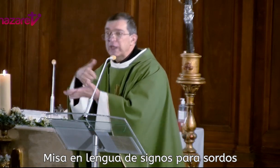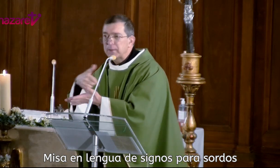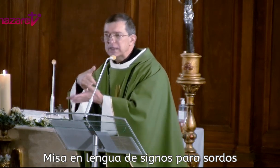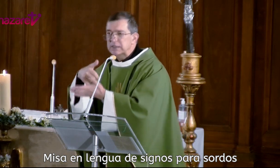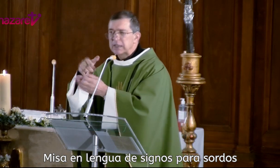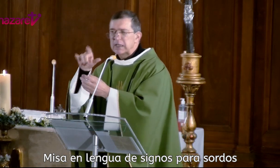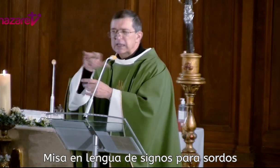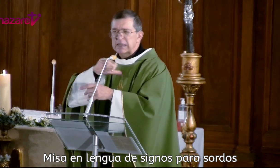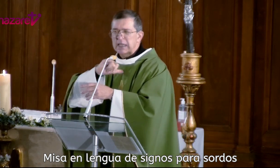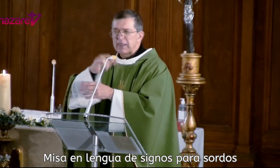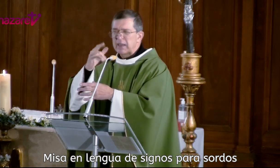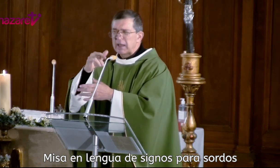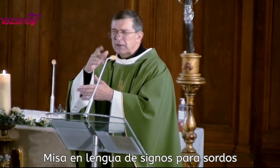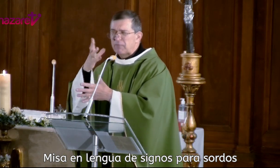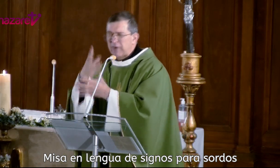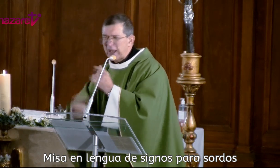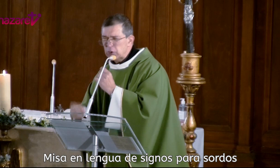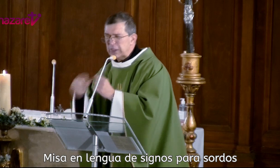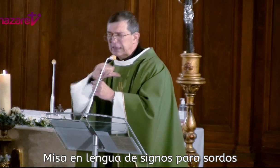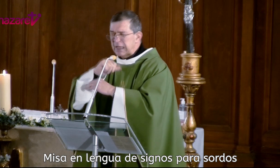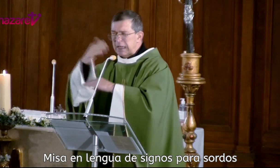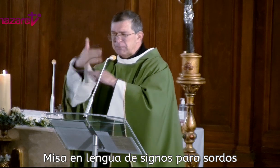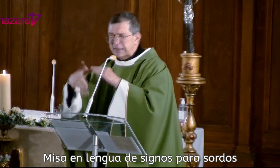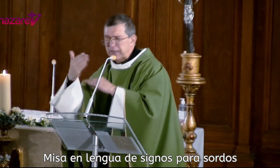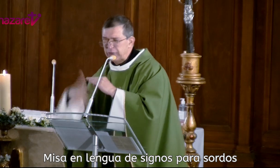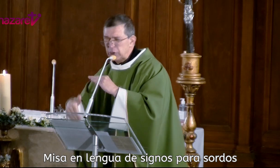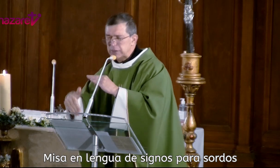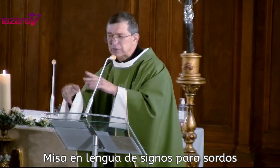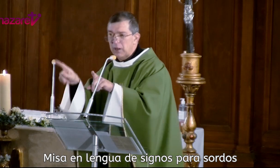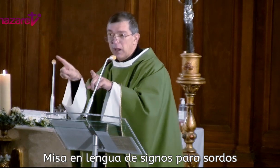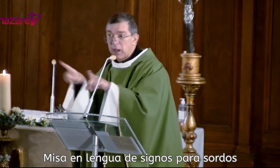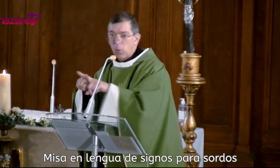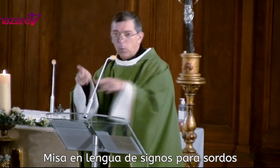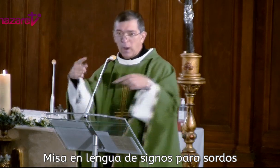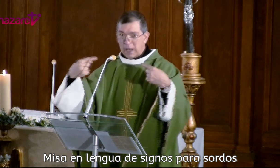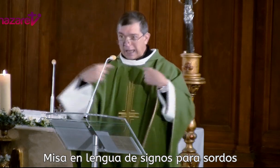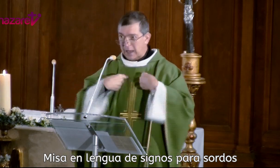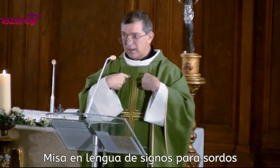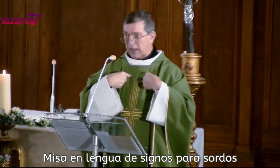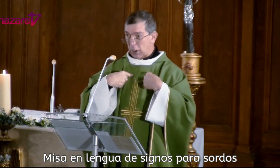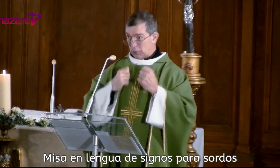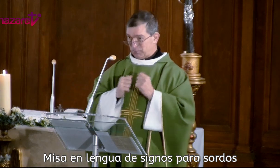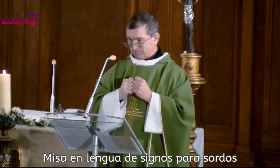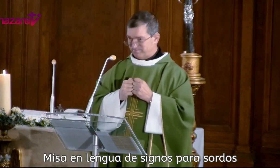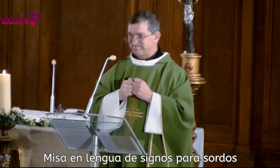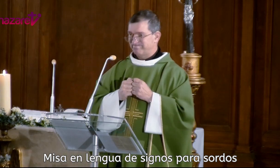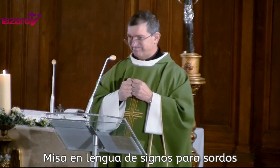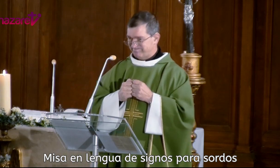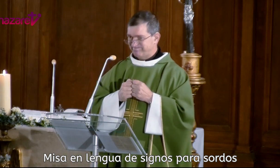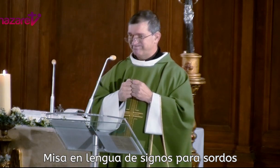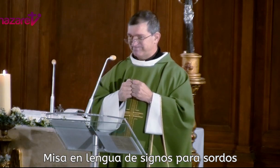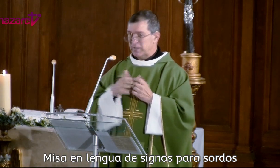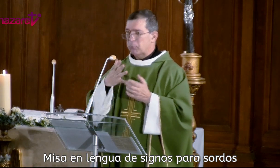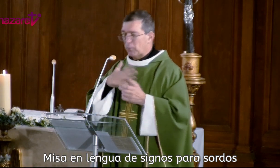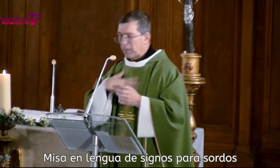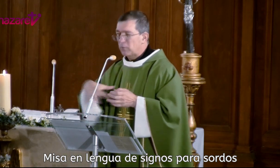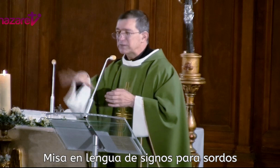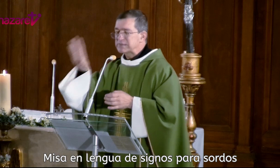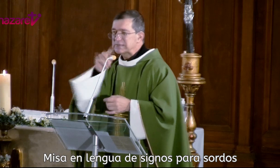débiles, que tienen fallos, que tienen limitaciones. Igual que yo. Y podemos